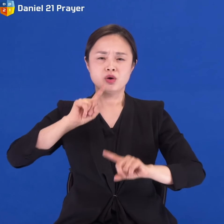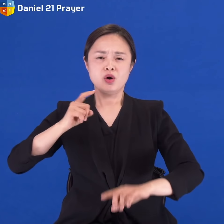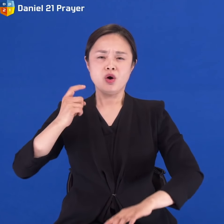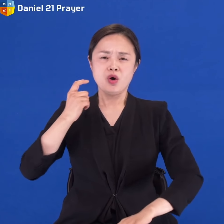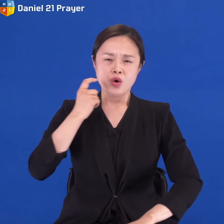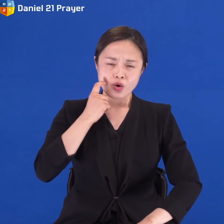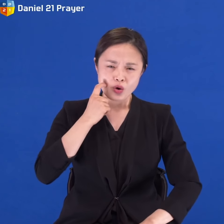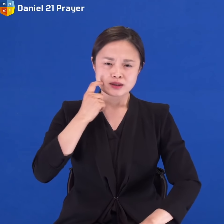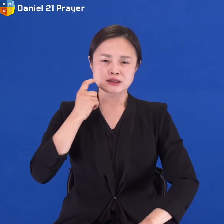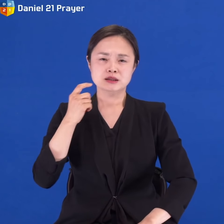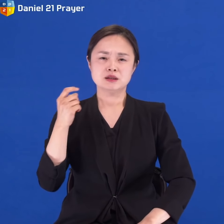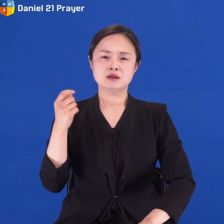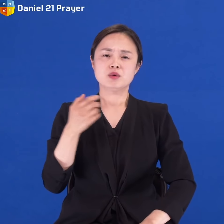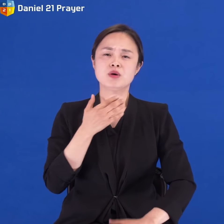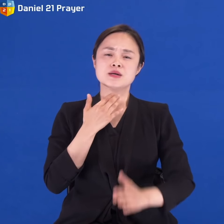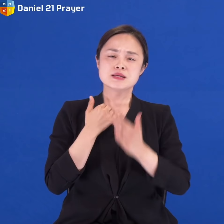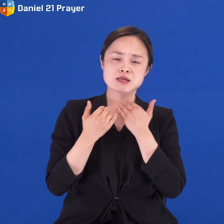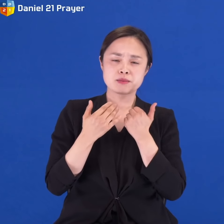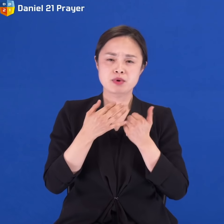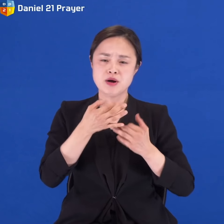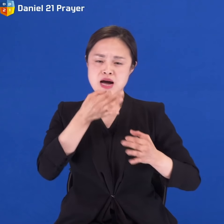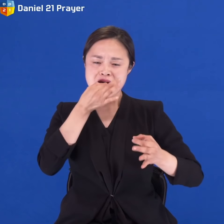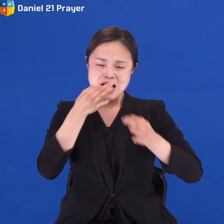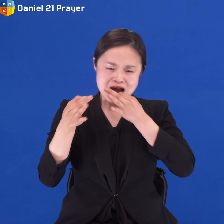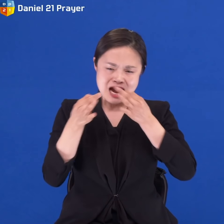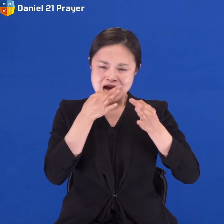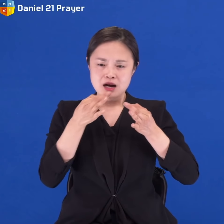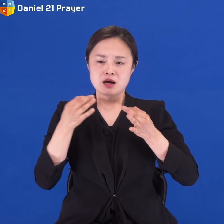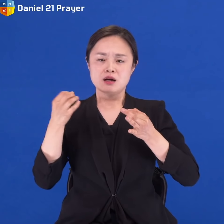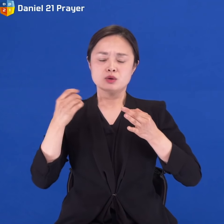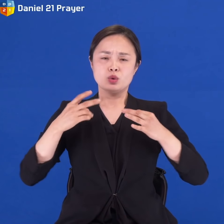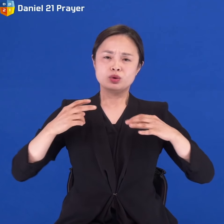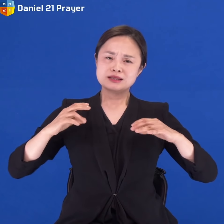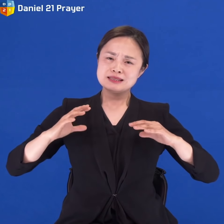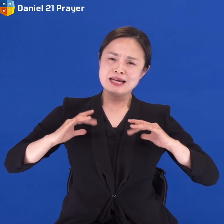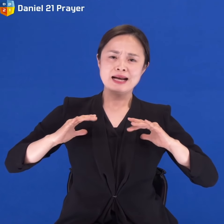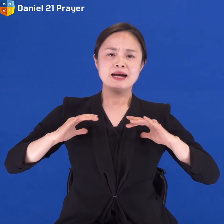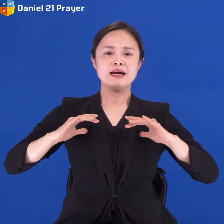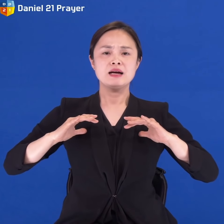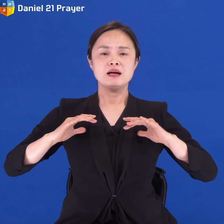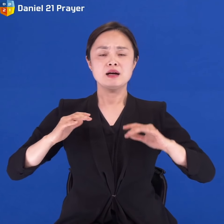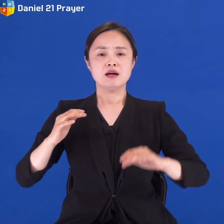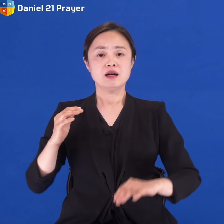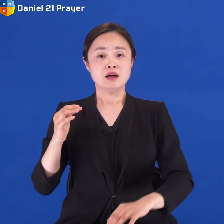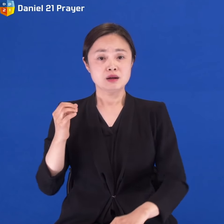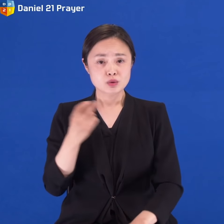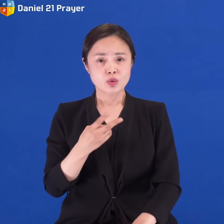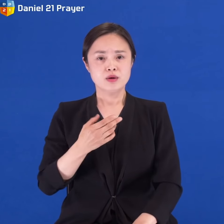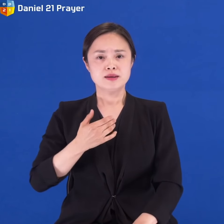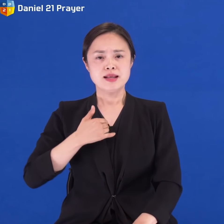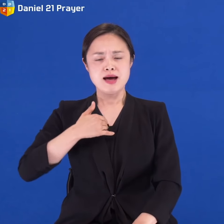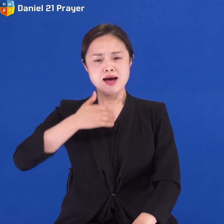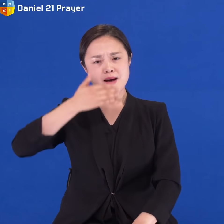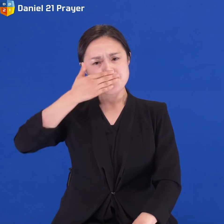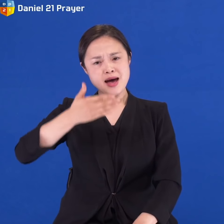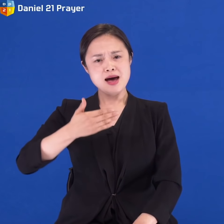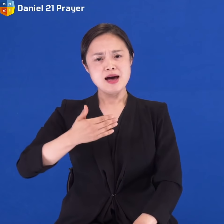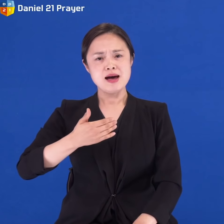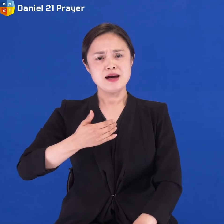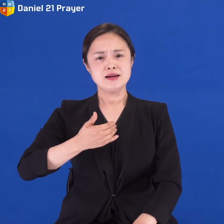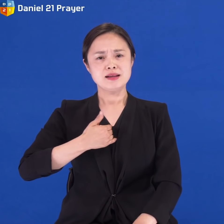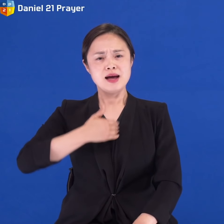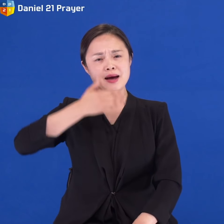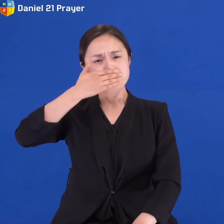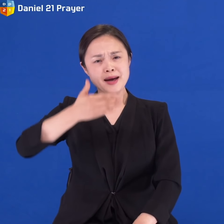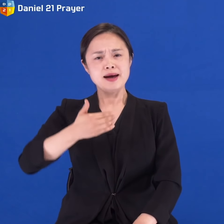탐욕과 정욕과 이성의 자랑과, 그리고 나가 할 수 있다라고 하는 I can do